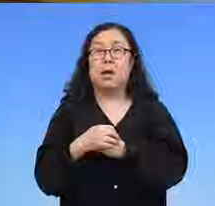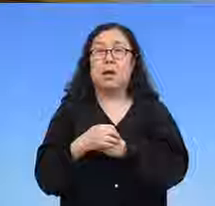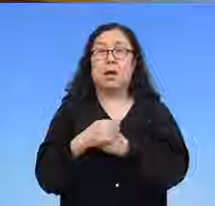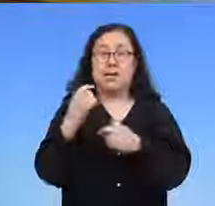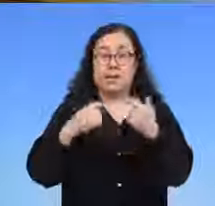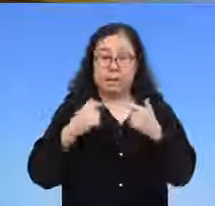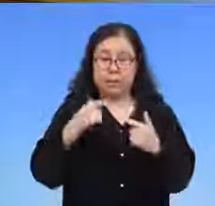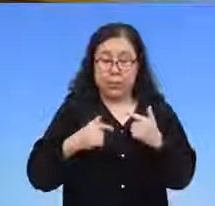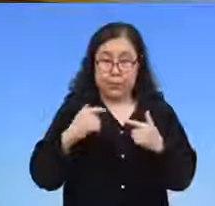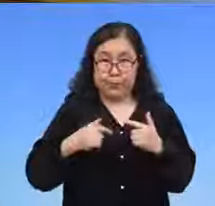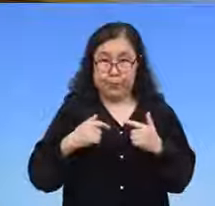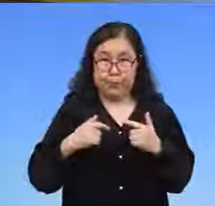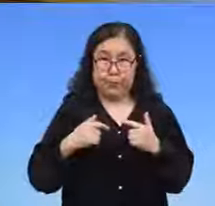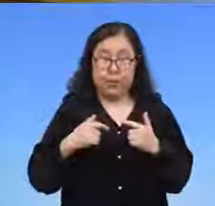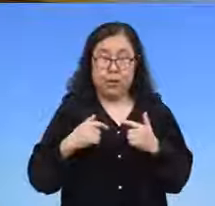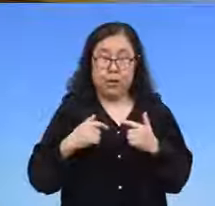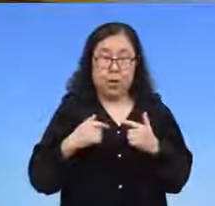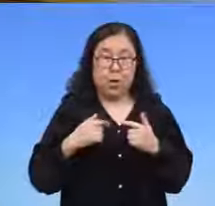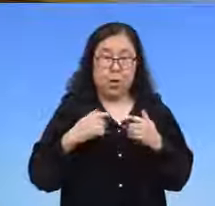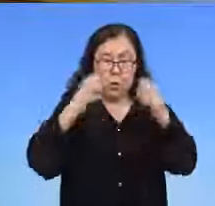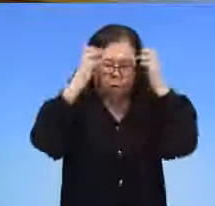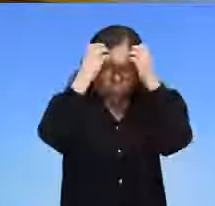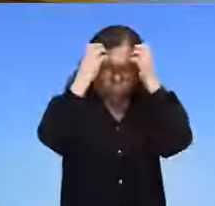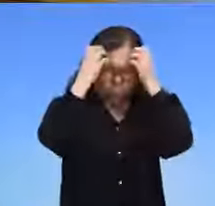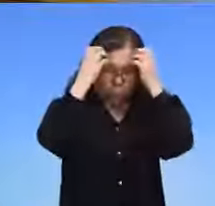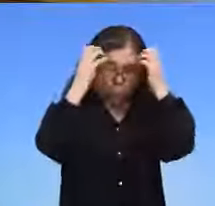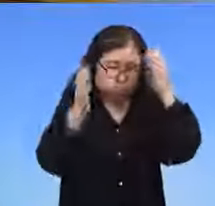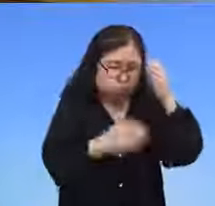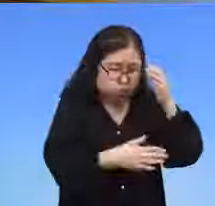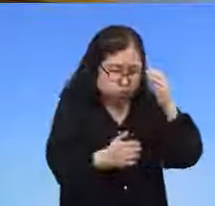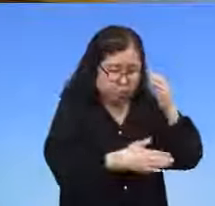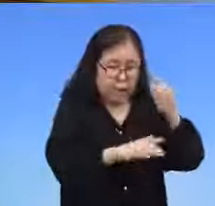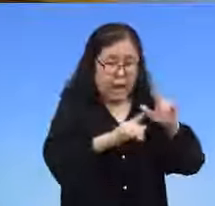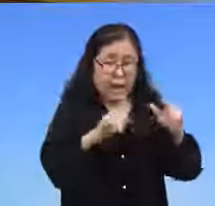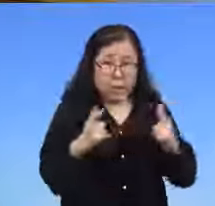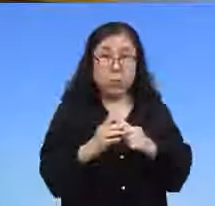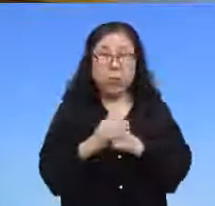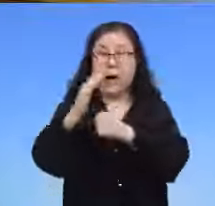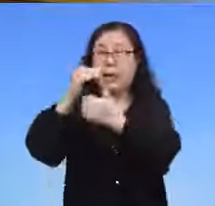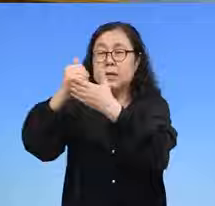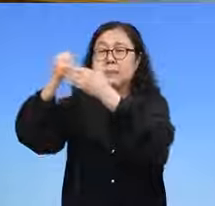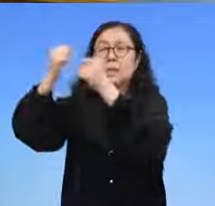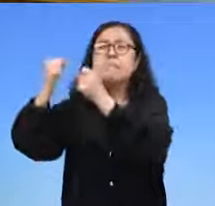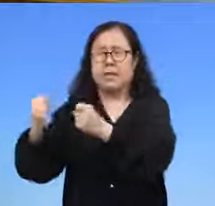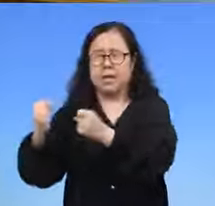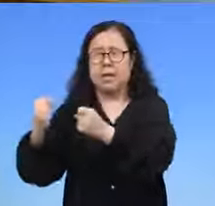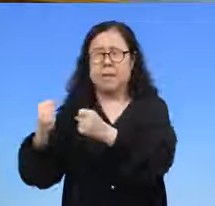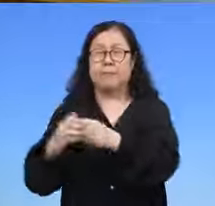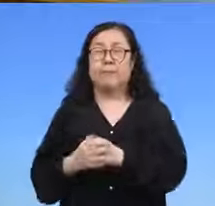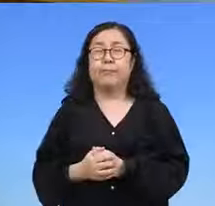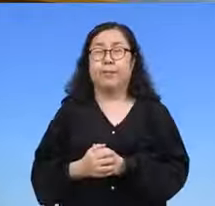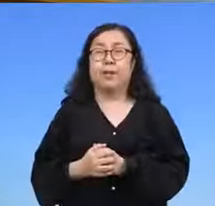들어보세요. 기쁨은 고통의 부재가 아니라 하나님의 임재이다.